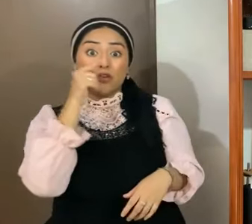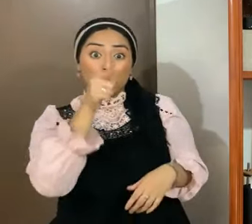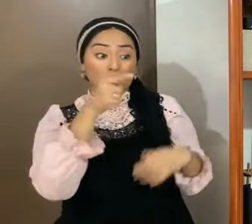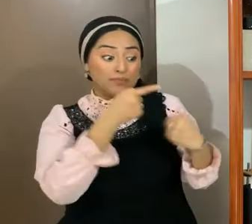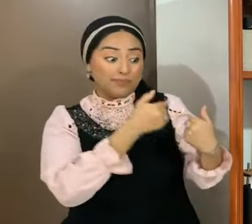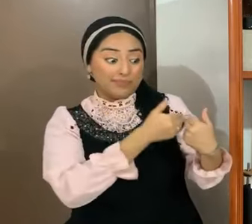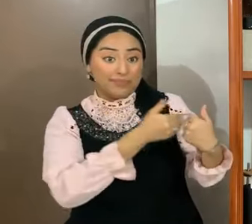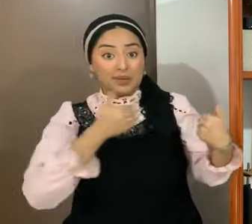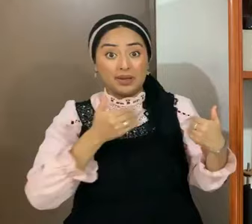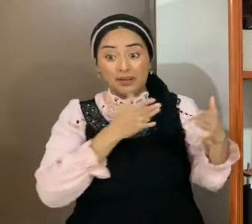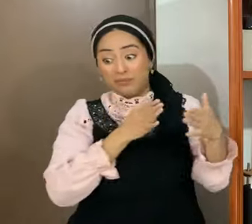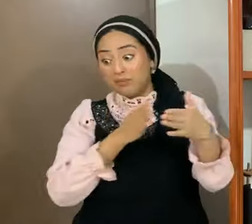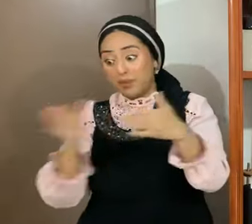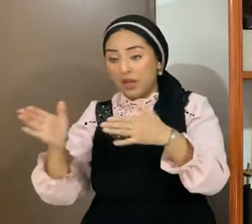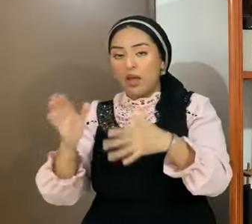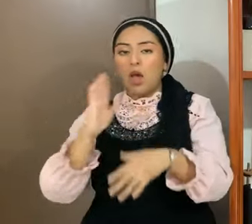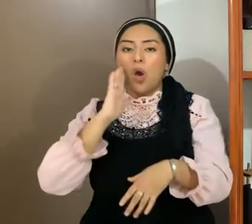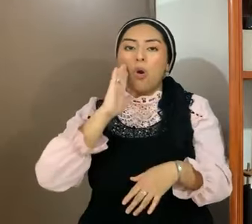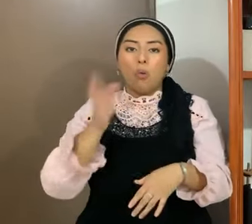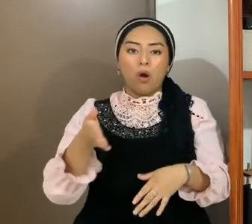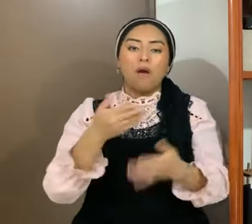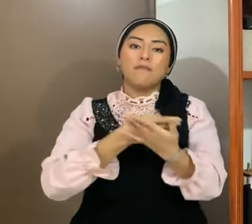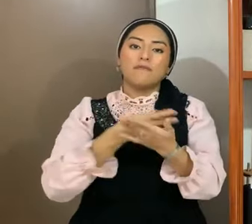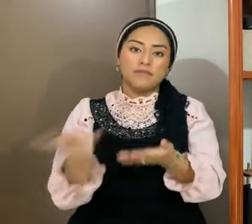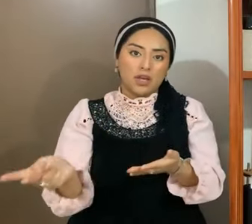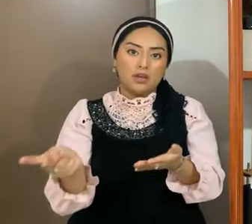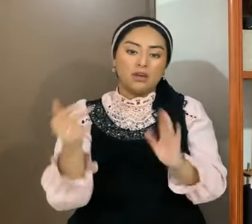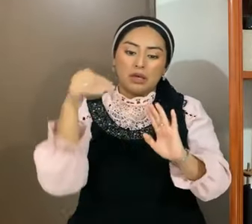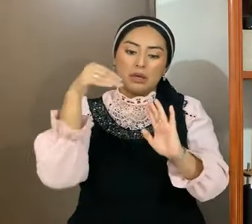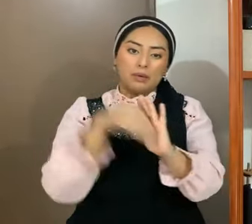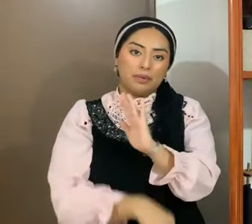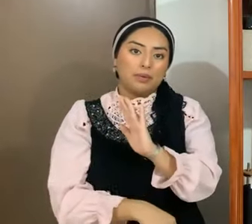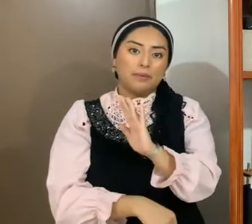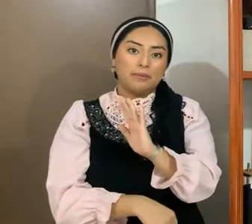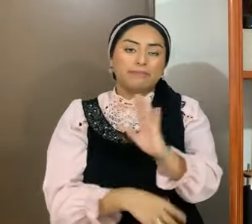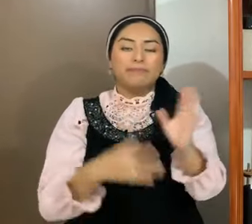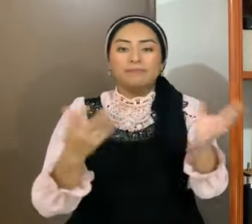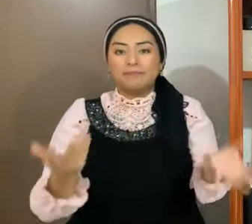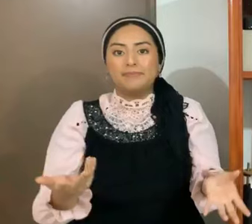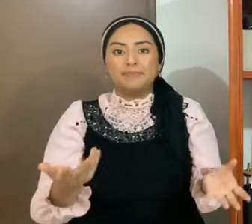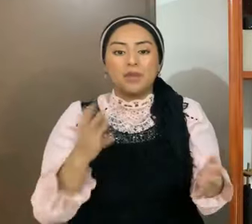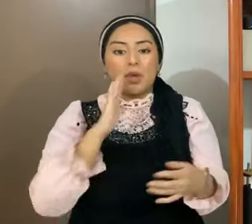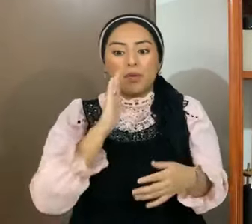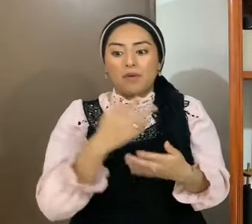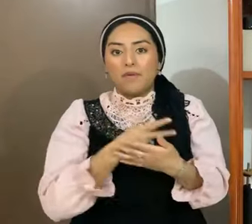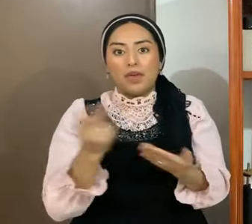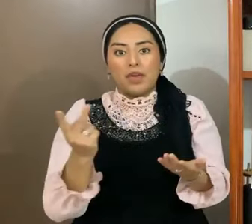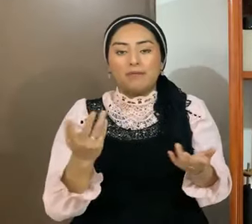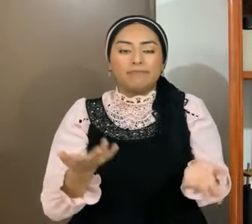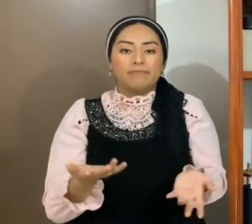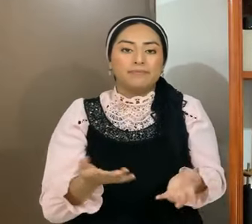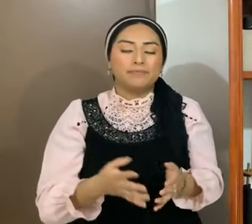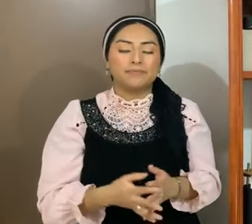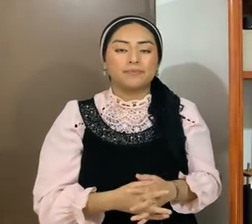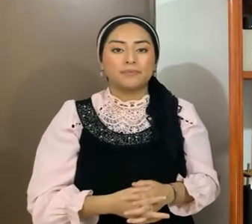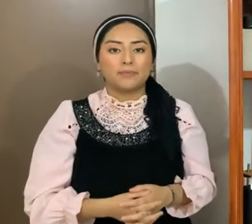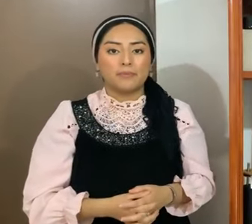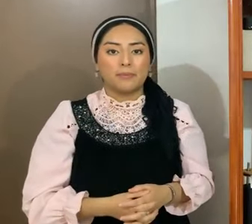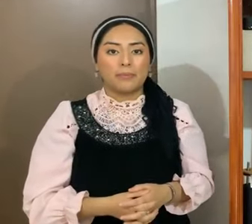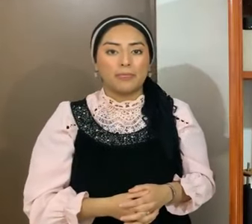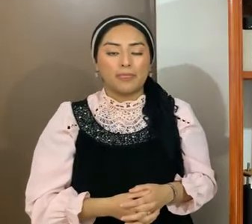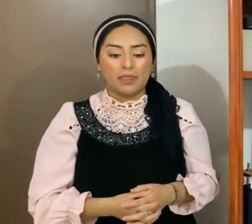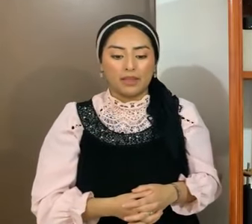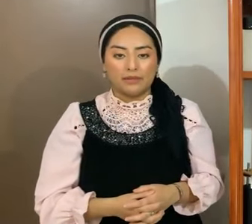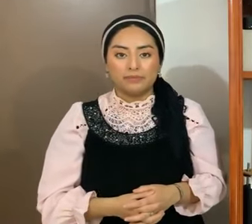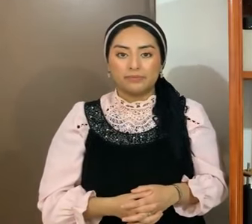¿Por qué? Porque para eso fuimos creados. Así como si el manzano quisiera volverse palmera, fracasaría. Siembren